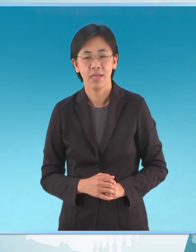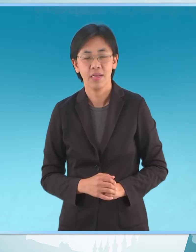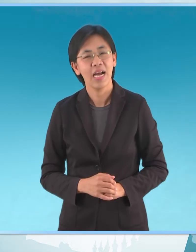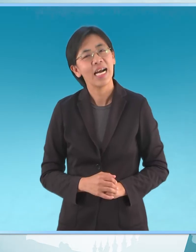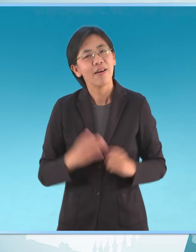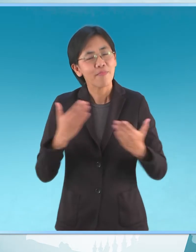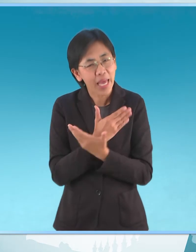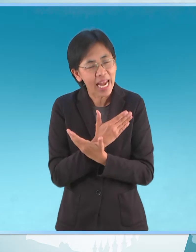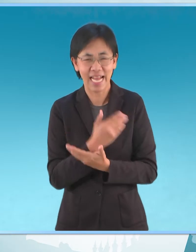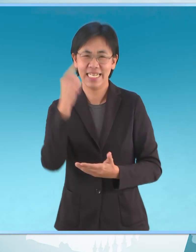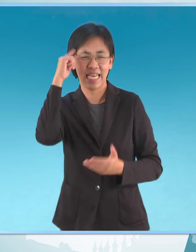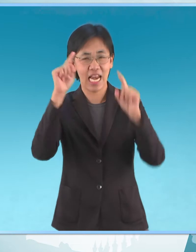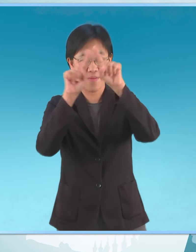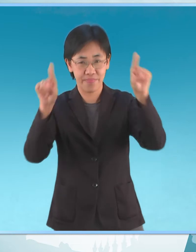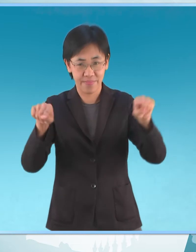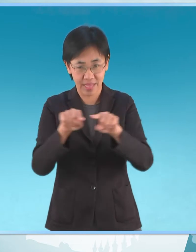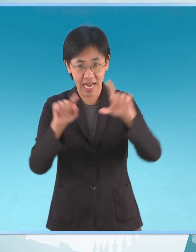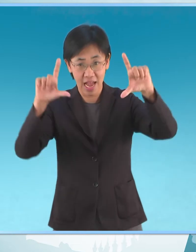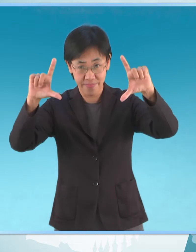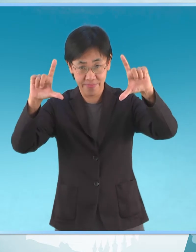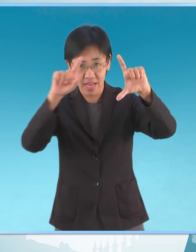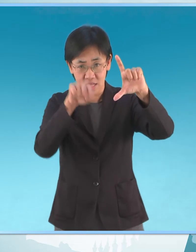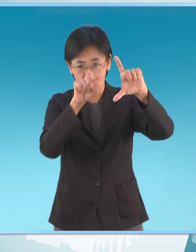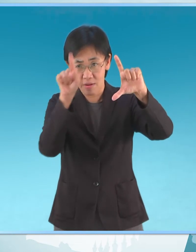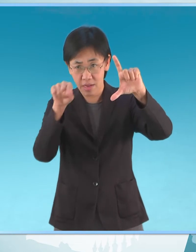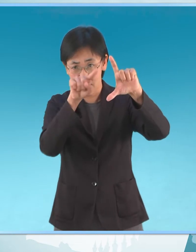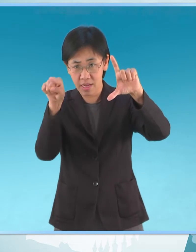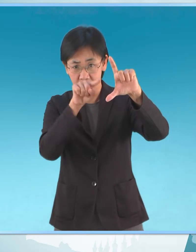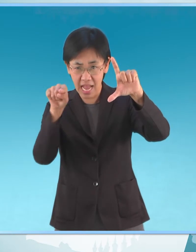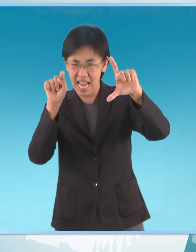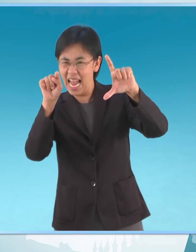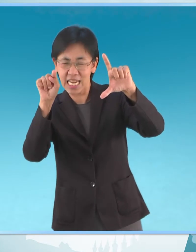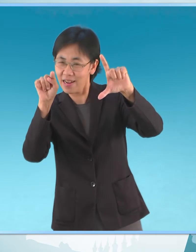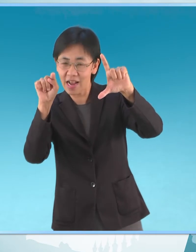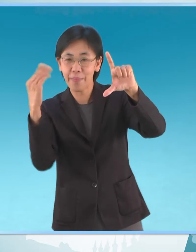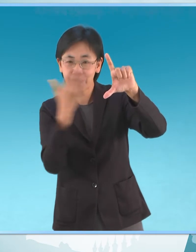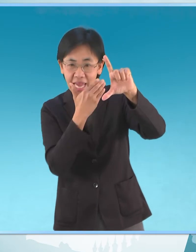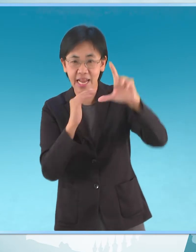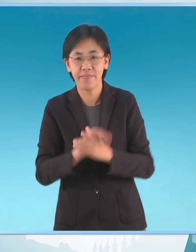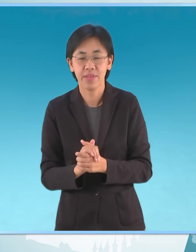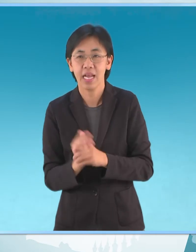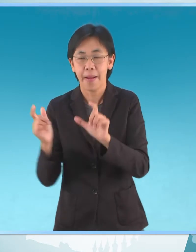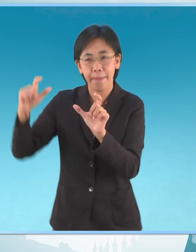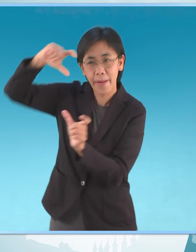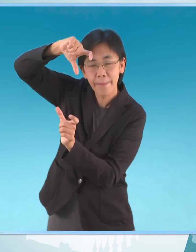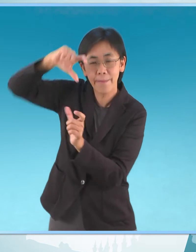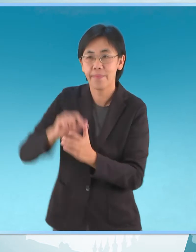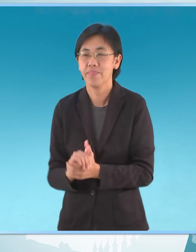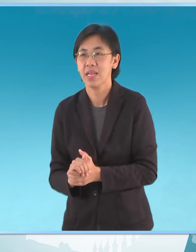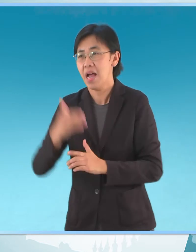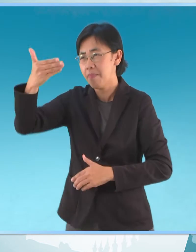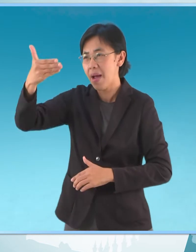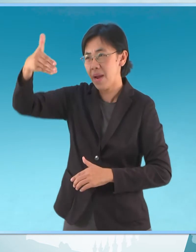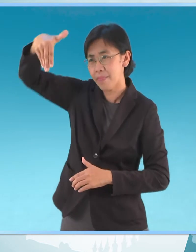หรือเราจะลองเปลี่ยนจุดตัด9ช่องมาเป็นจุดตัดด้านนี้บ้างนะครับแล้วก็วางเป็นแนวตั้งบ้างลองว